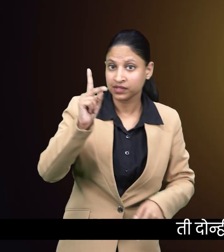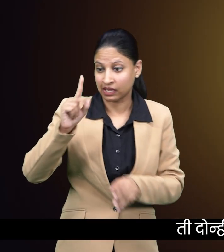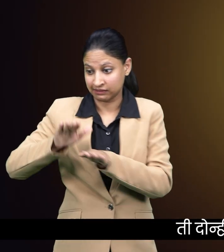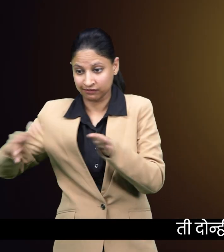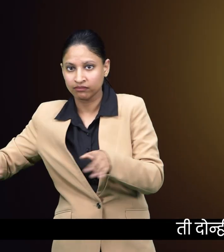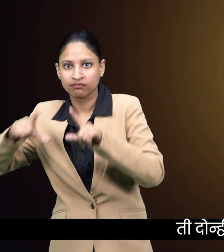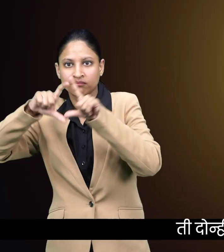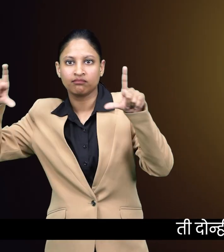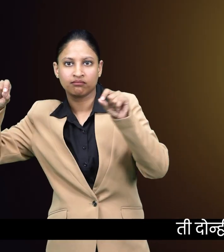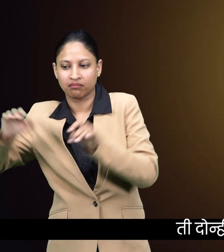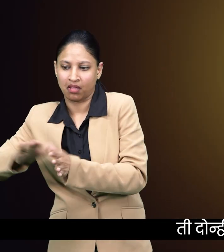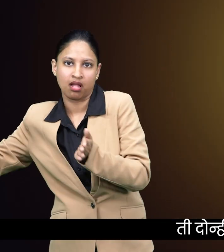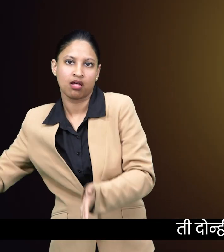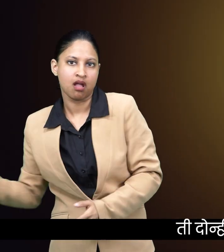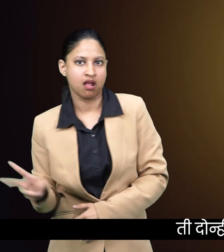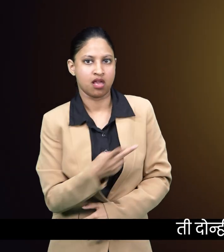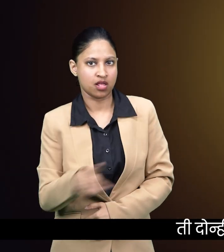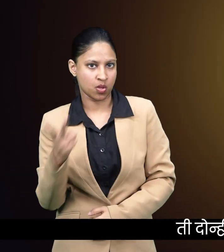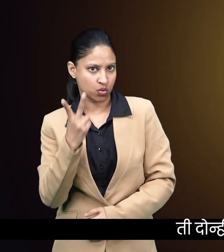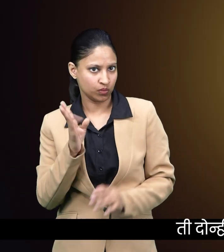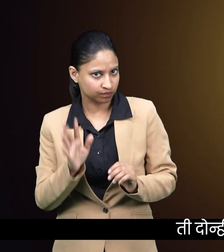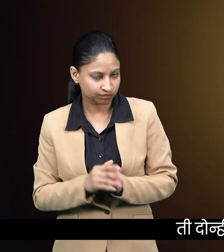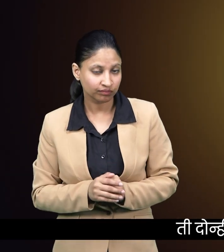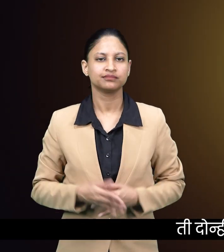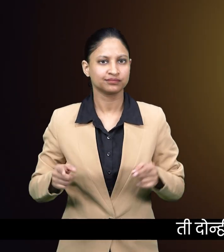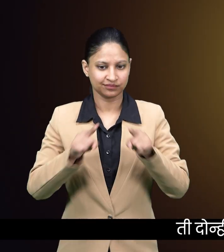ती दोन्ही टेबलसाठी कव्हर शिवू इच्छिते.